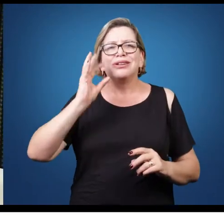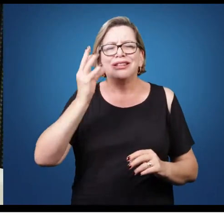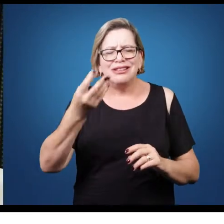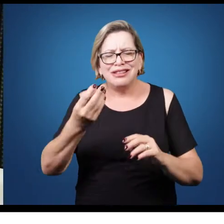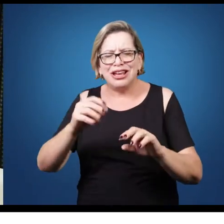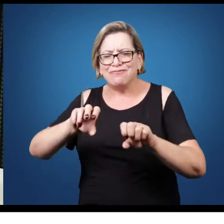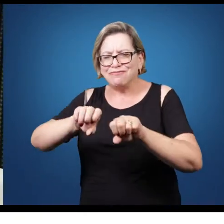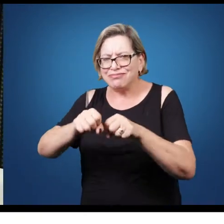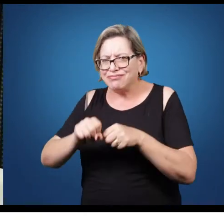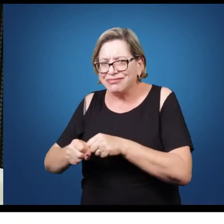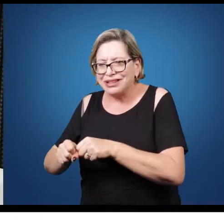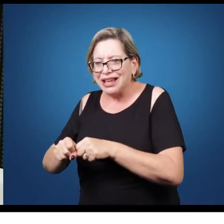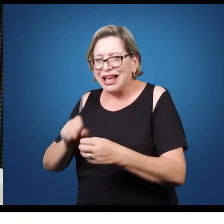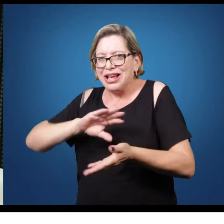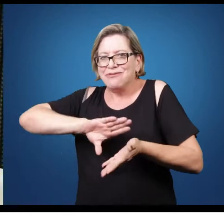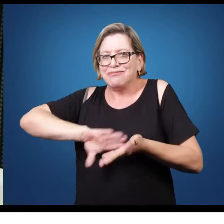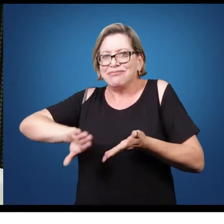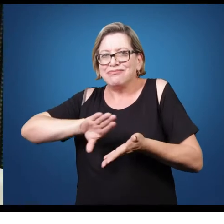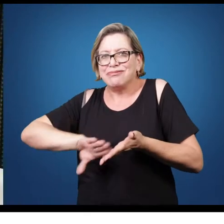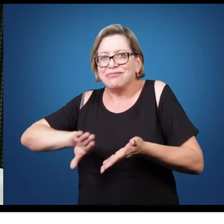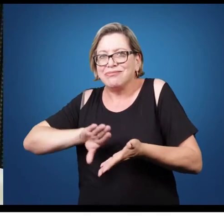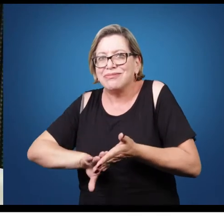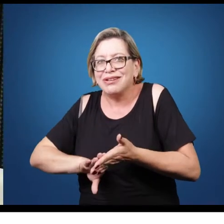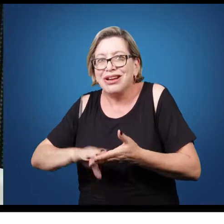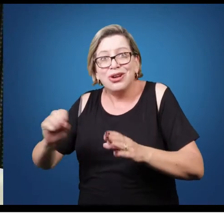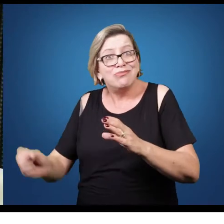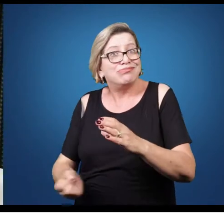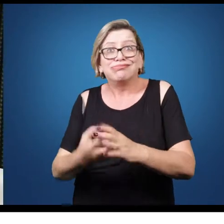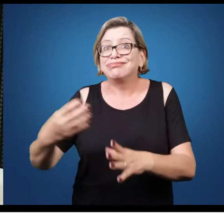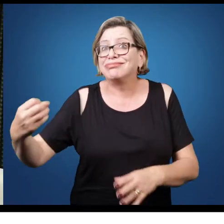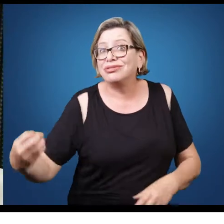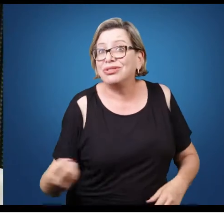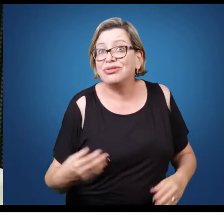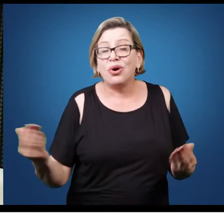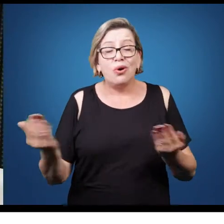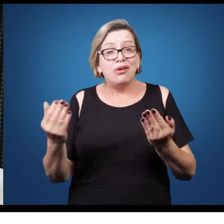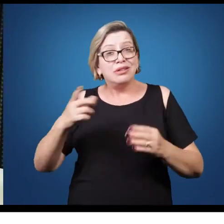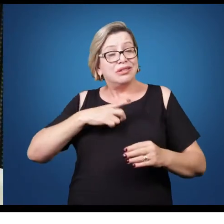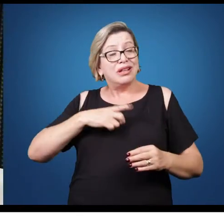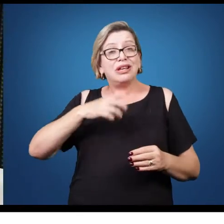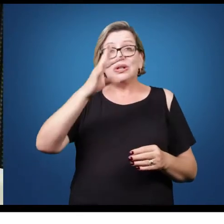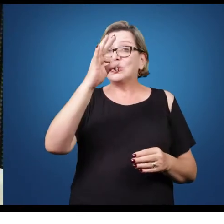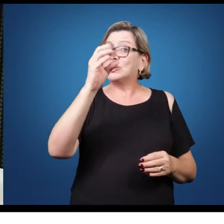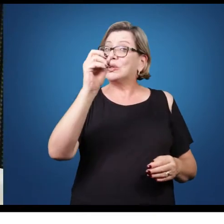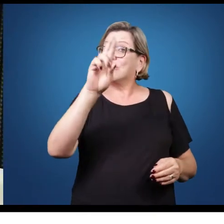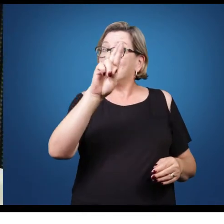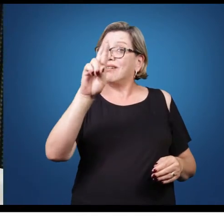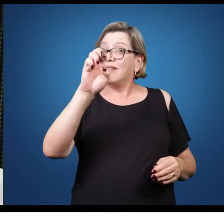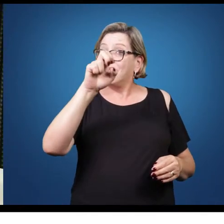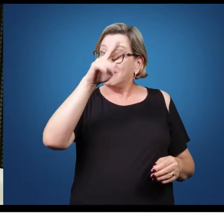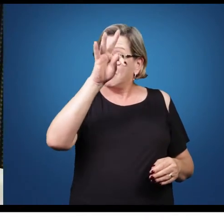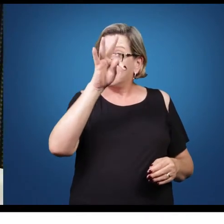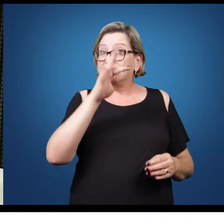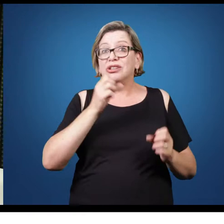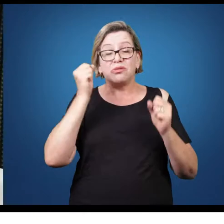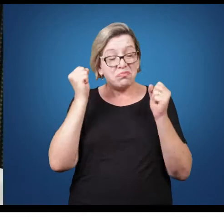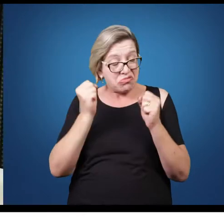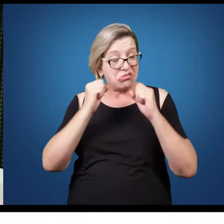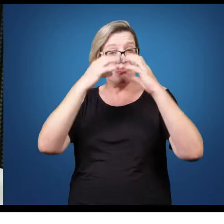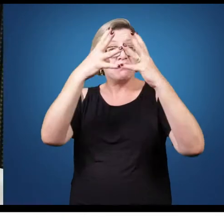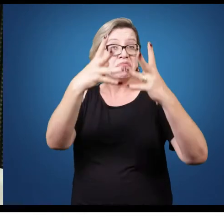surgirá outro dia o que o pessoal mais usa o torrent e você consegue achar basicamente qualquer tipo de de obra